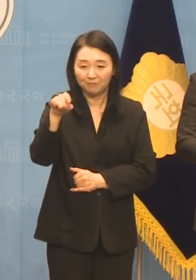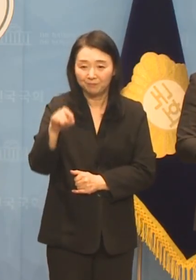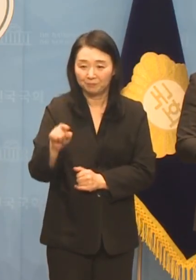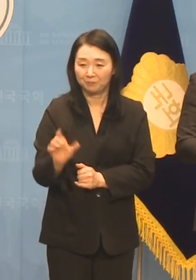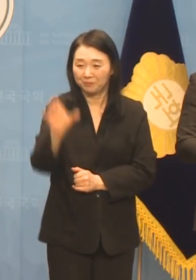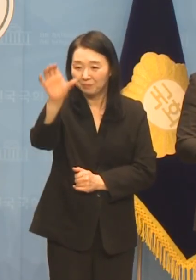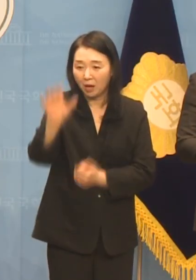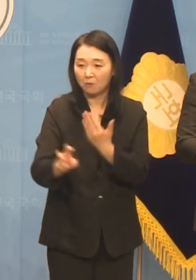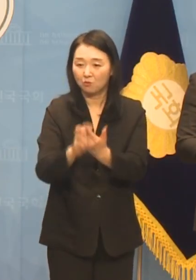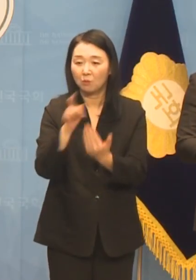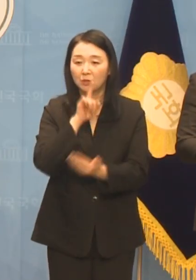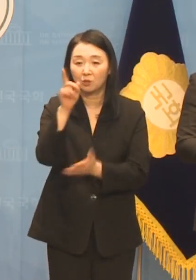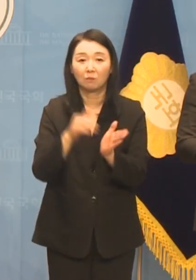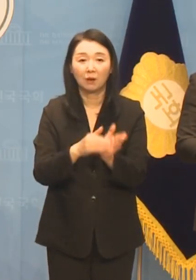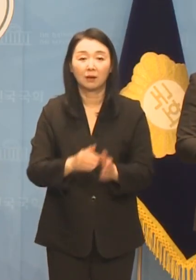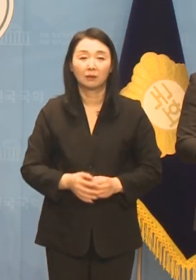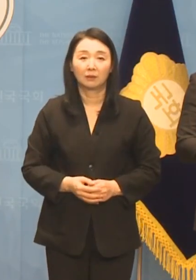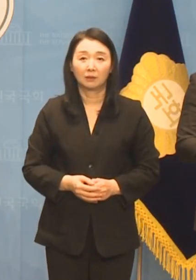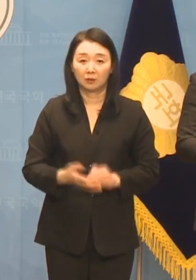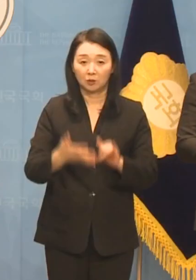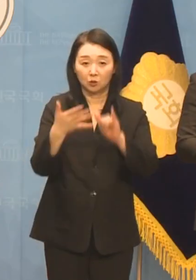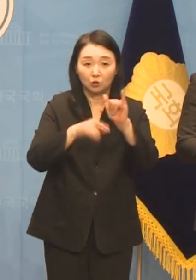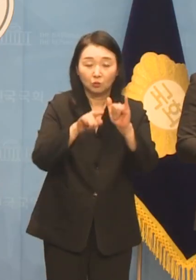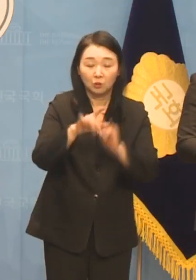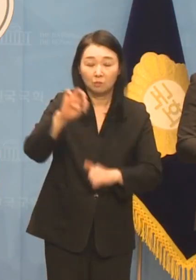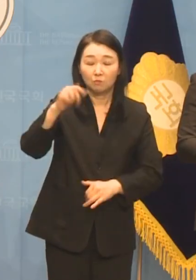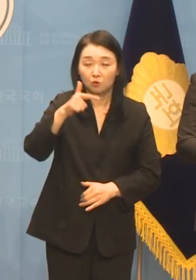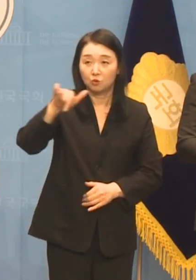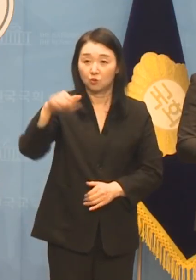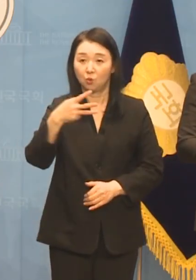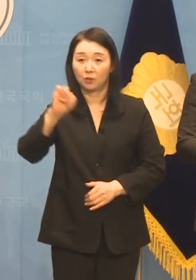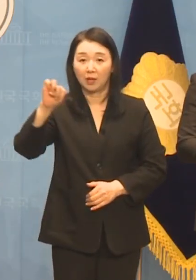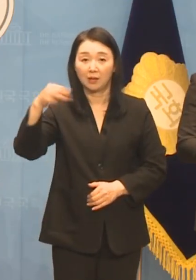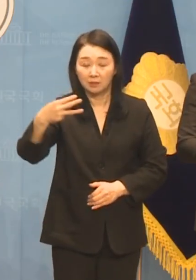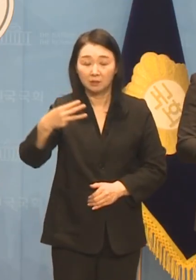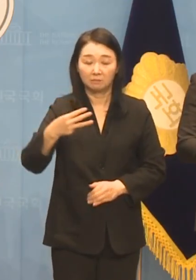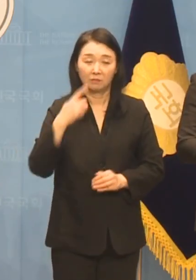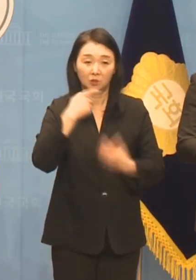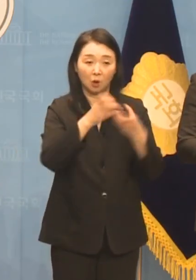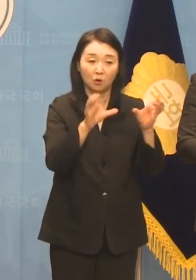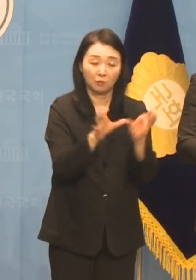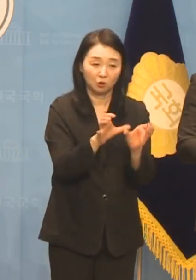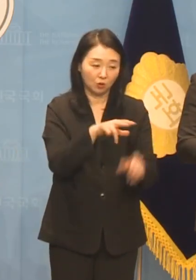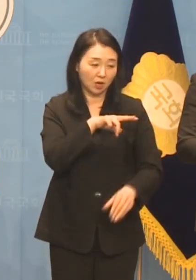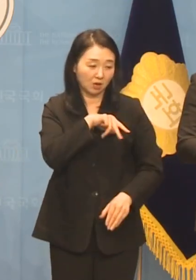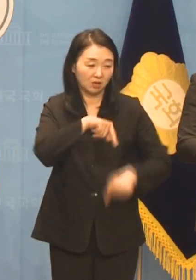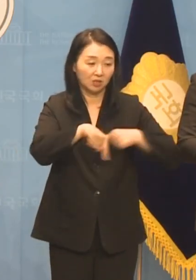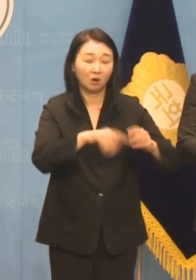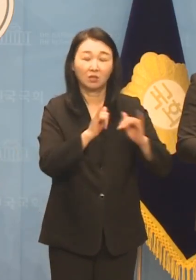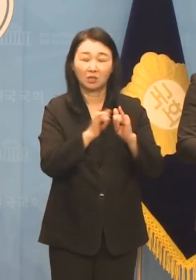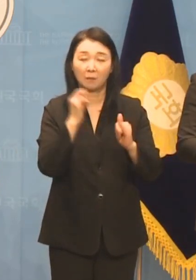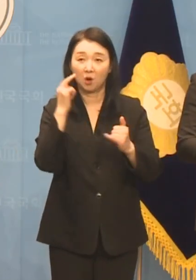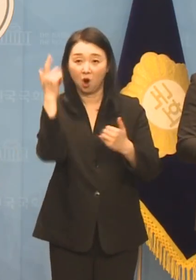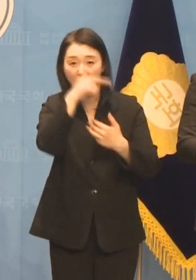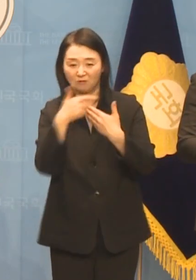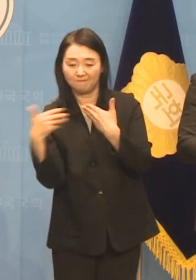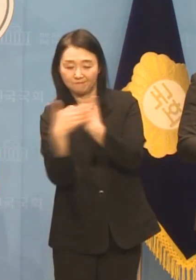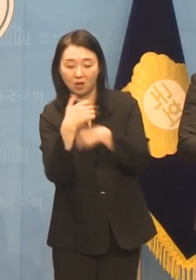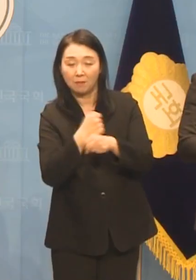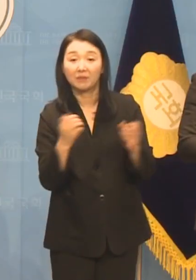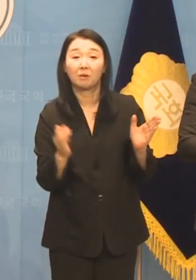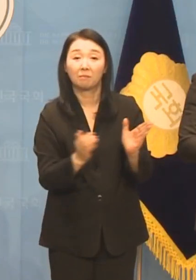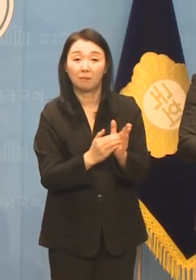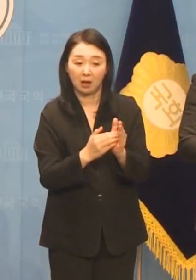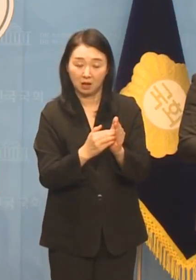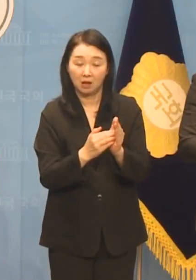위반으로 신고하였습니다. 또한 유튜브 채널 문 도날드는 더불어민주당 소속 정치인을 딥페이크로 악의적으로 편집한